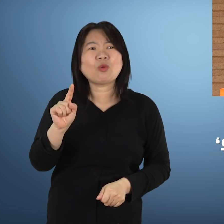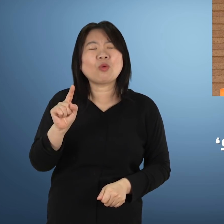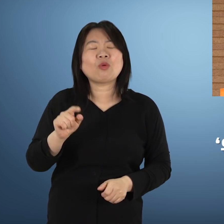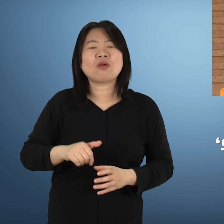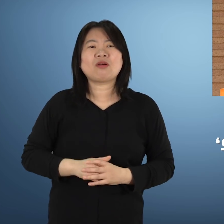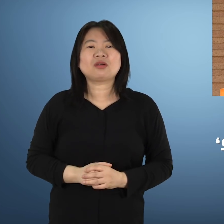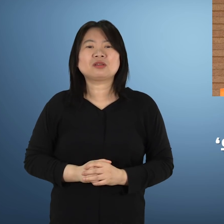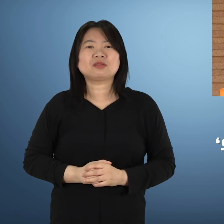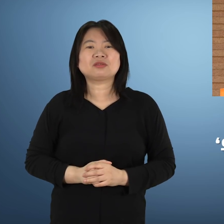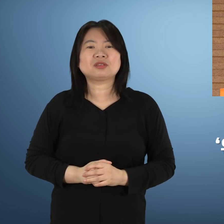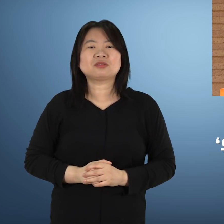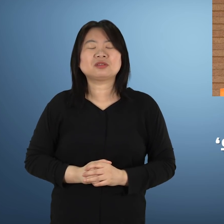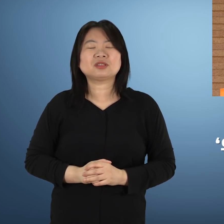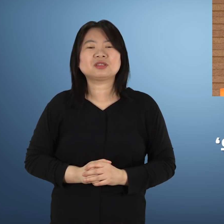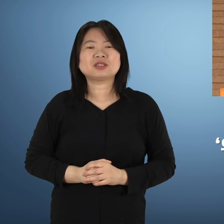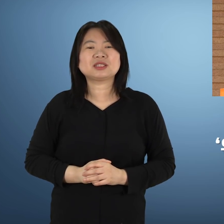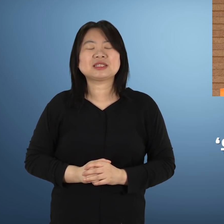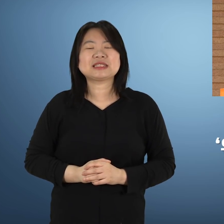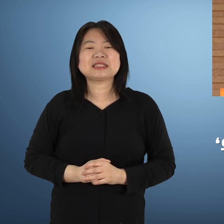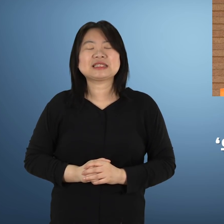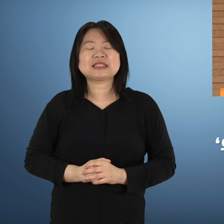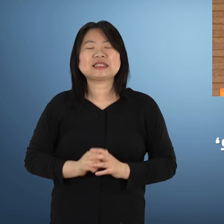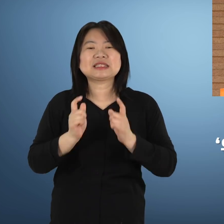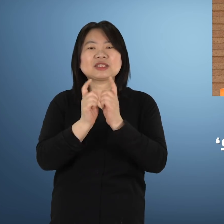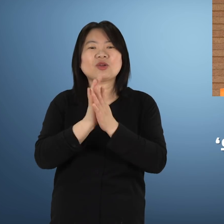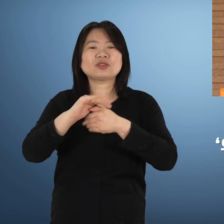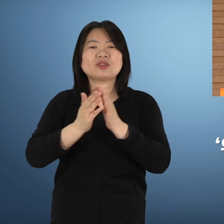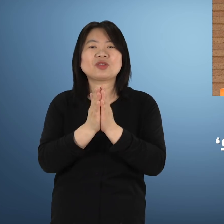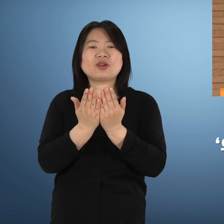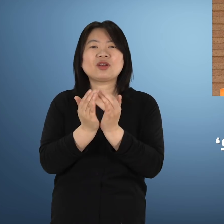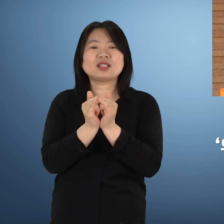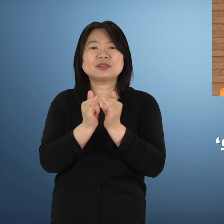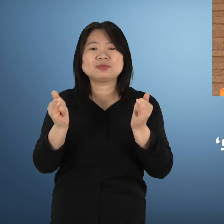하지만 그 실제적인 성경의 인물로